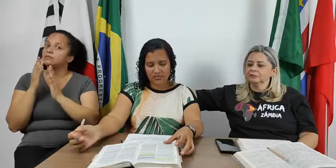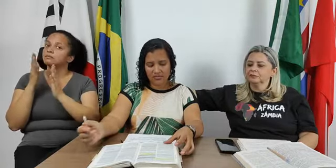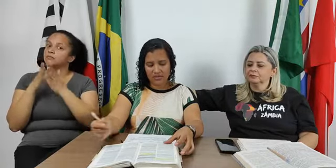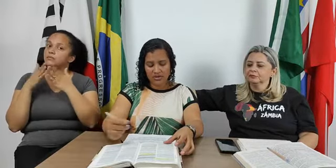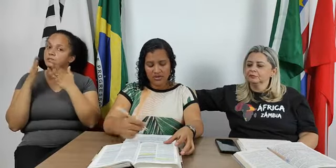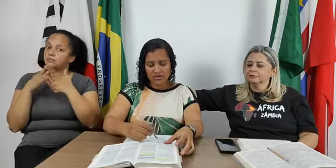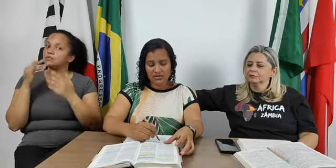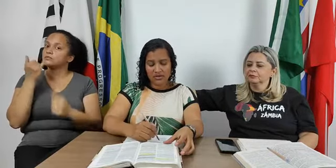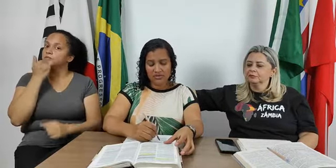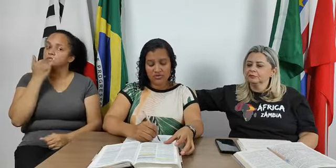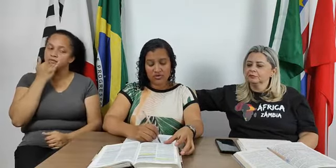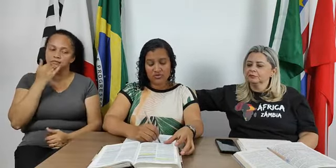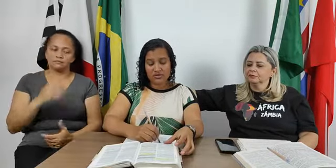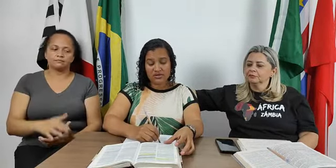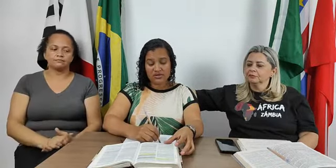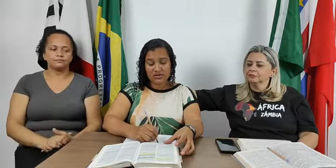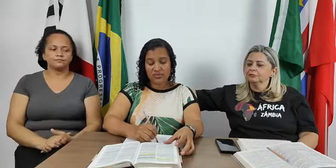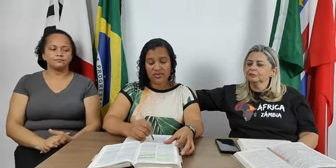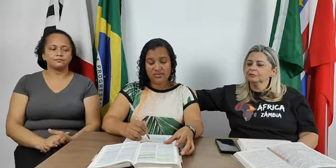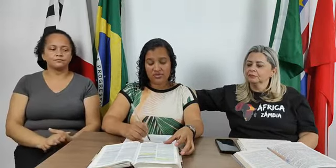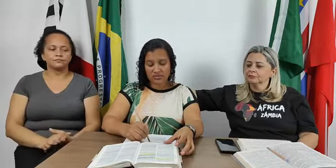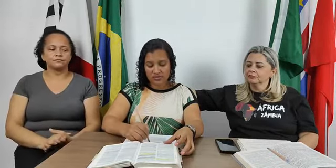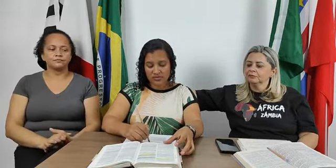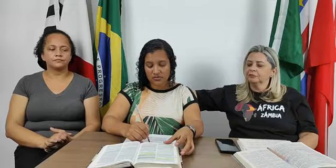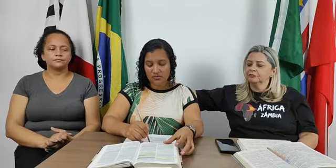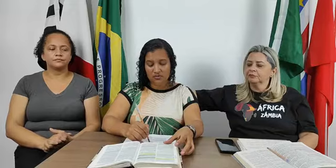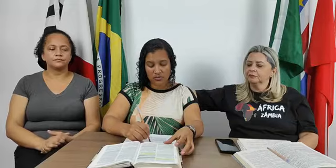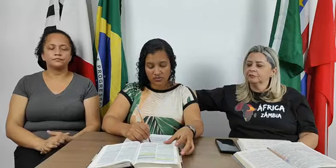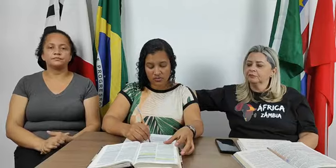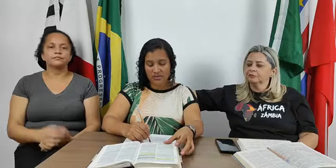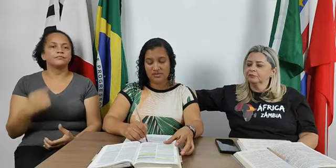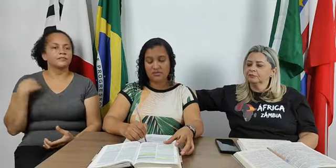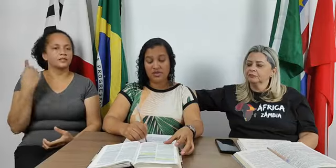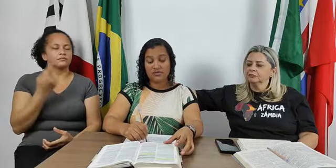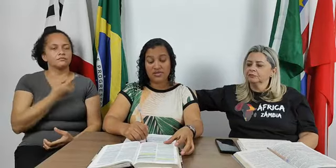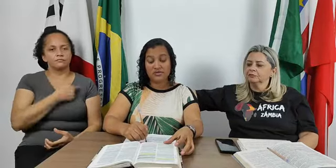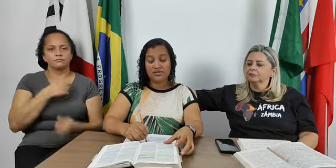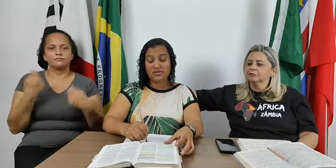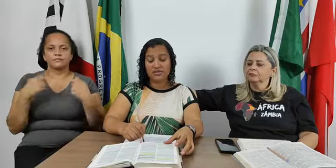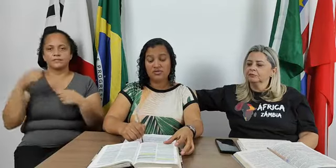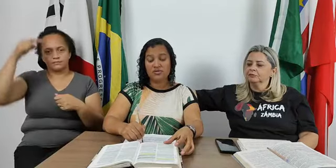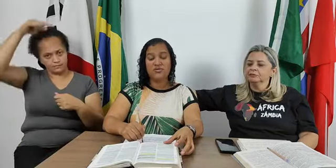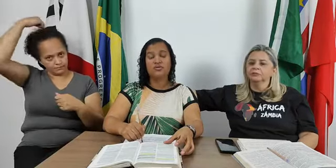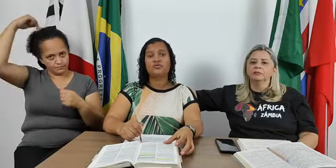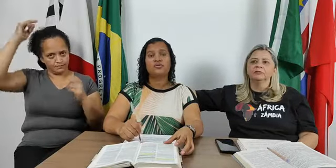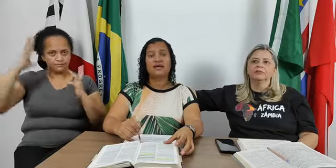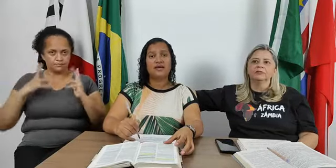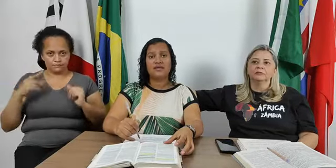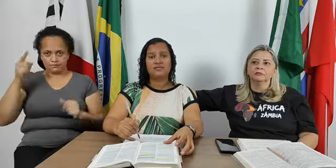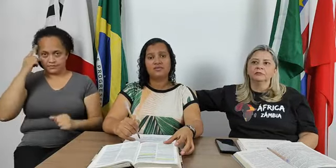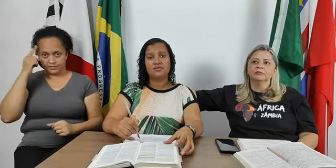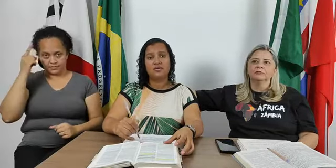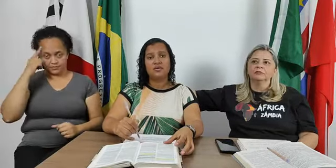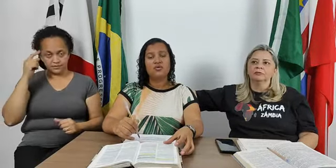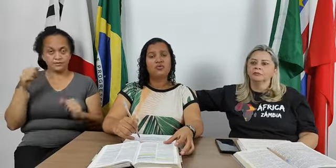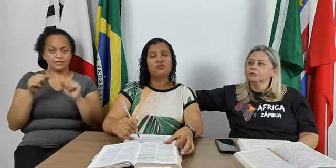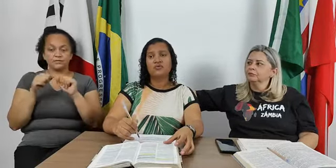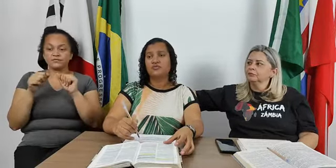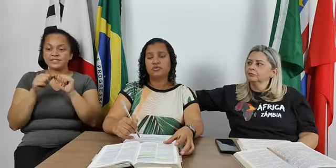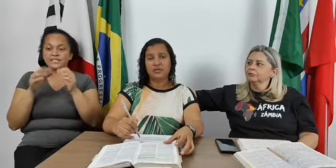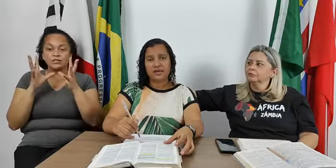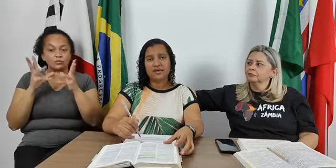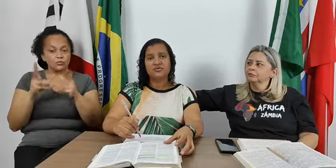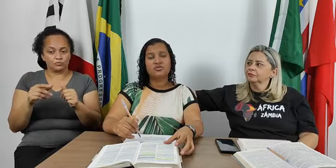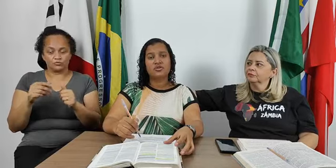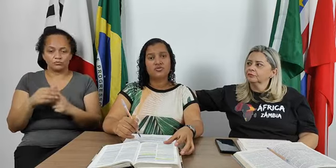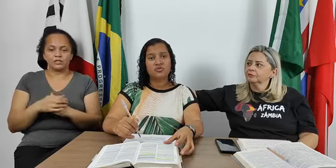há tempo. Então, Jesus intercedeu para que sejamos santos nos nossos pensamentos, nas nossas ações e no nosso caráter. Quando você